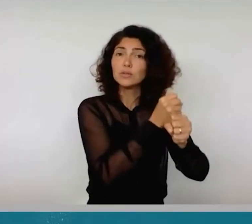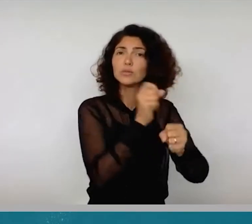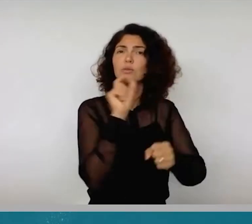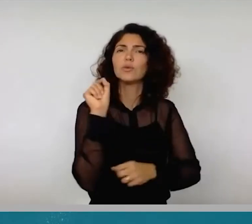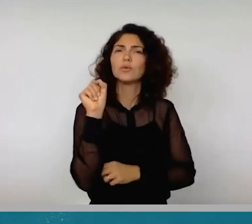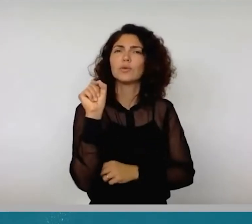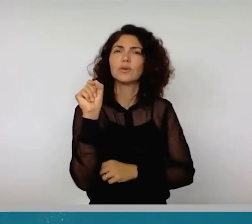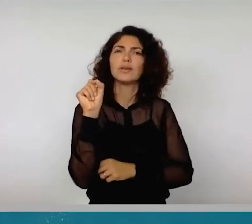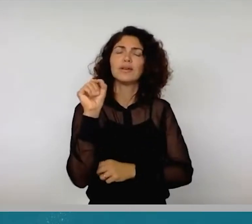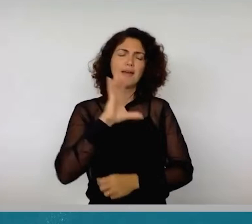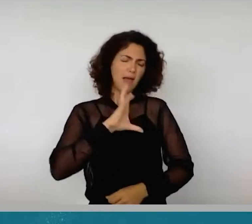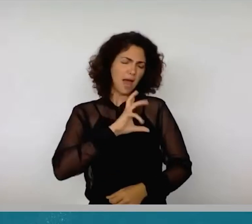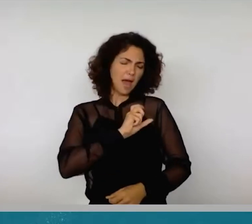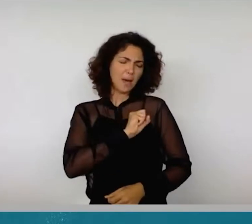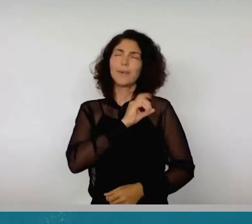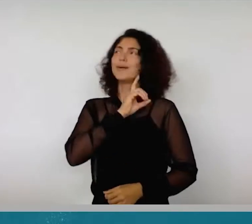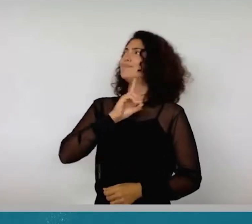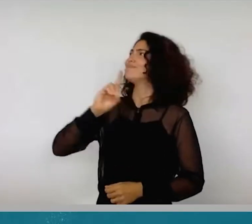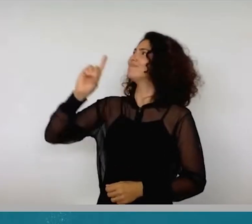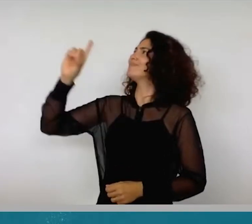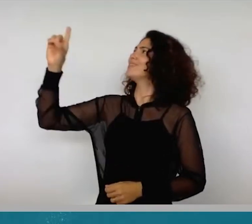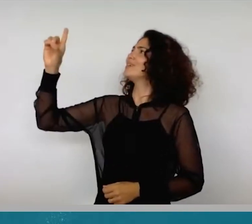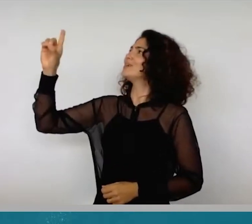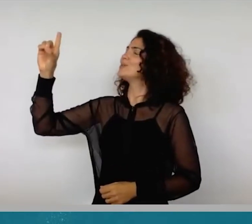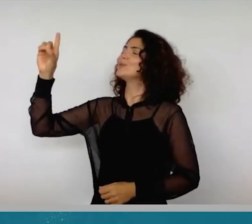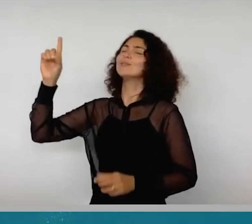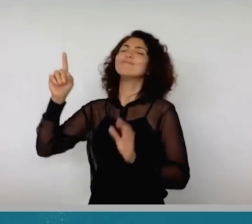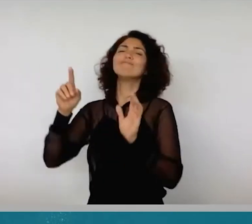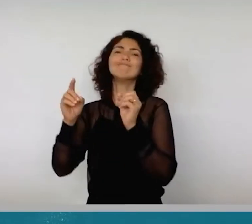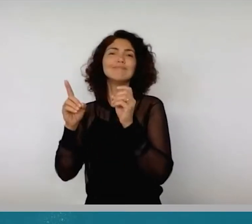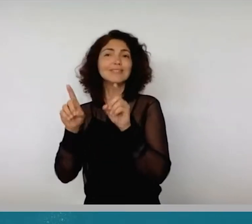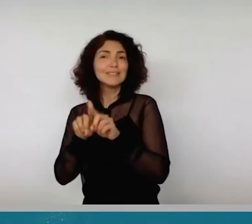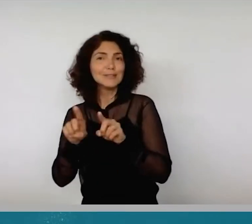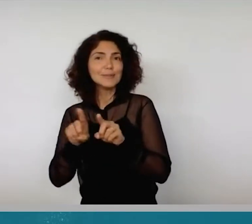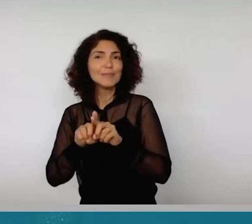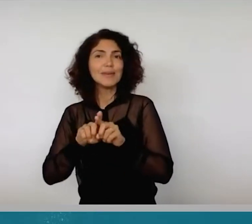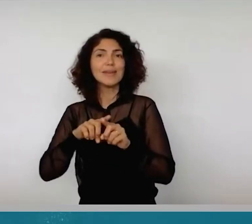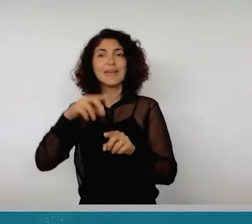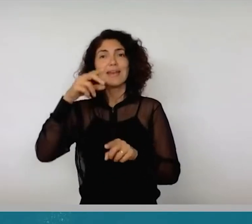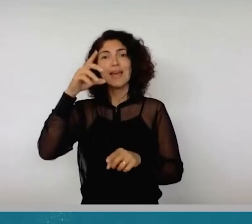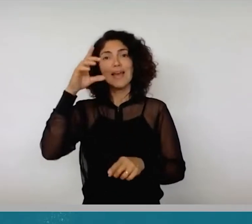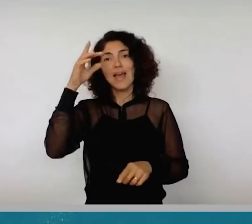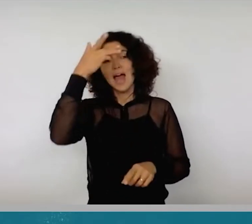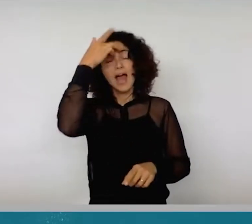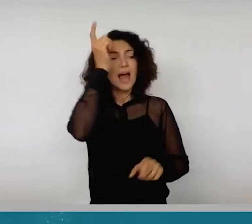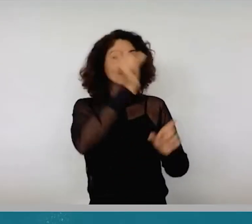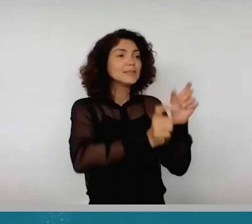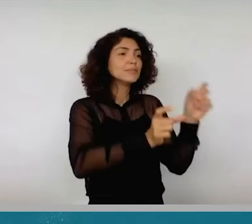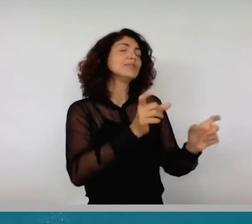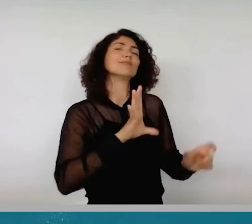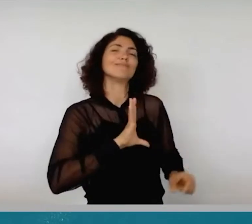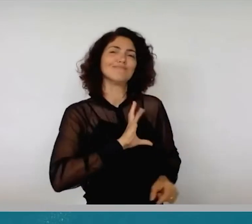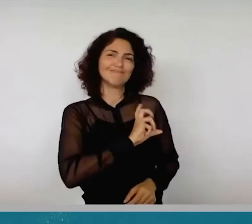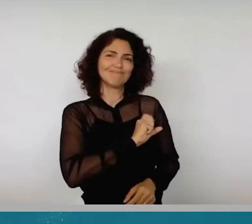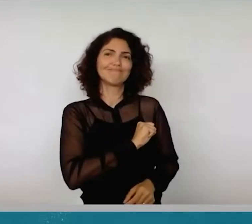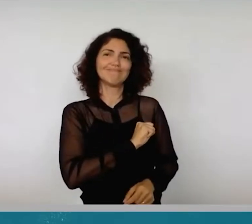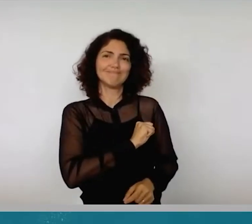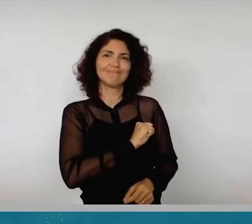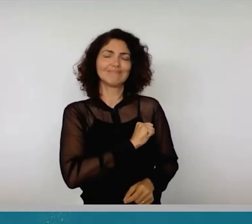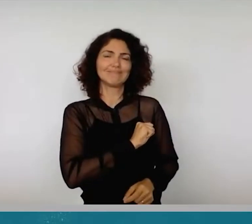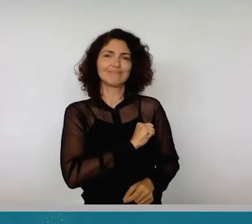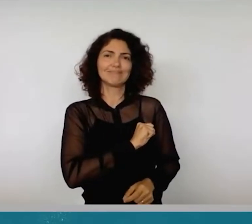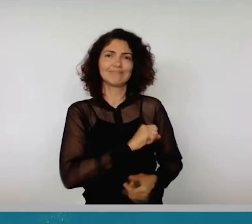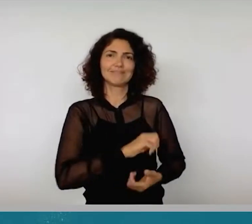e amor ao próximo, amor ao homem, aos homens. Portanto, irmãos, nós devemos olhar